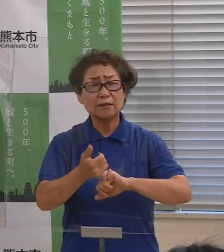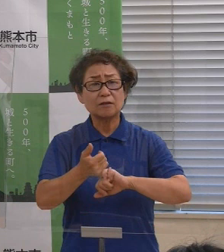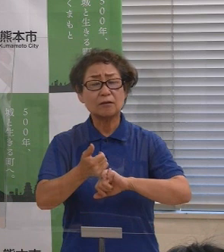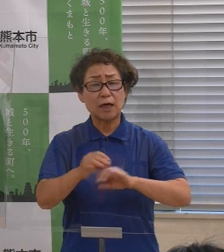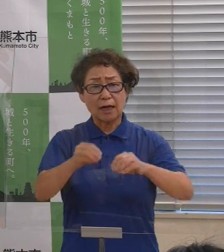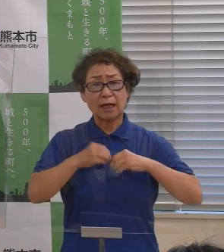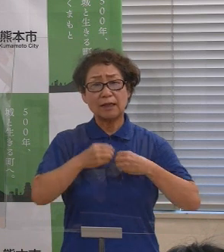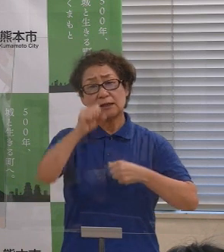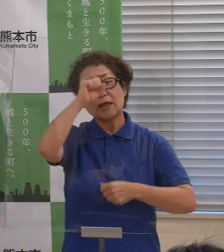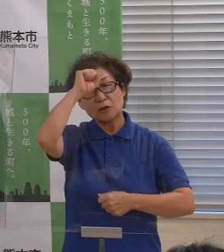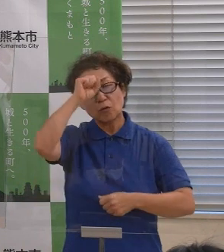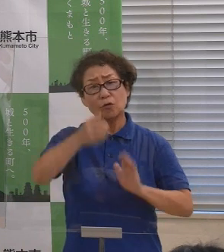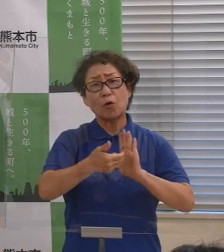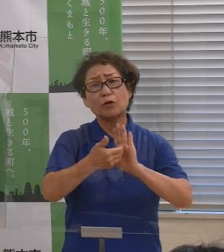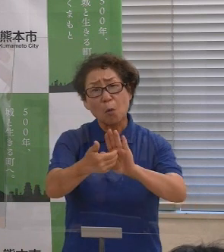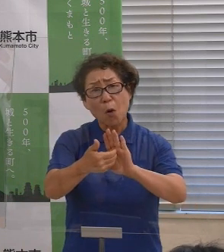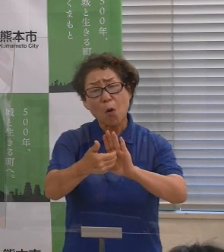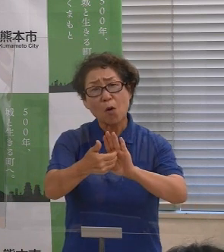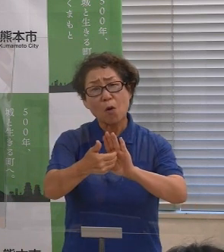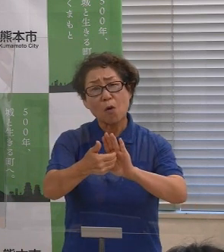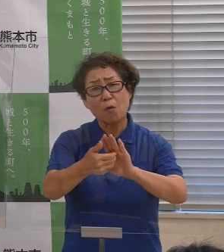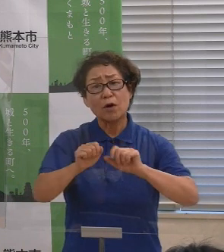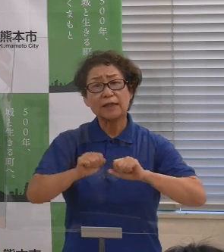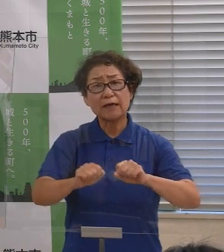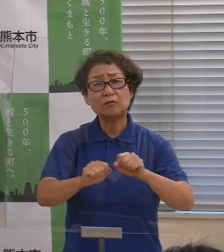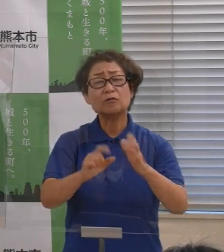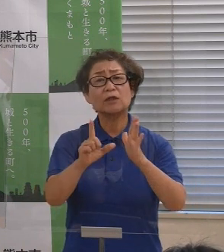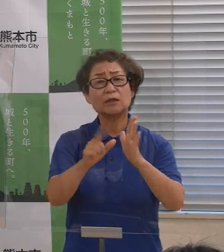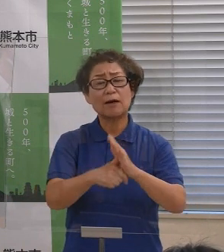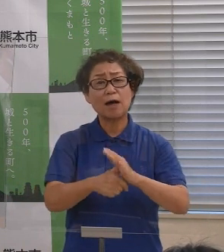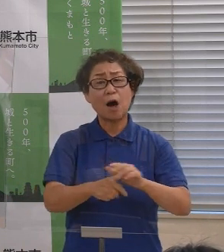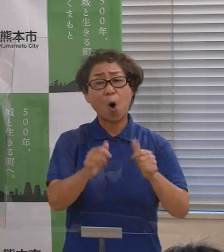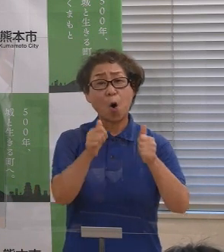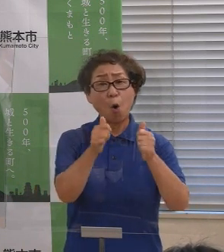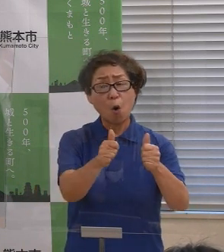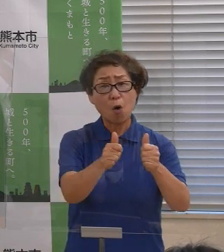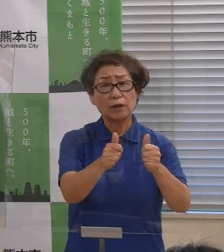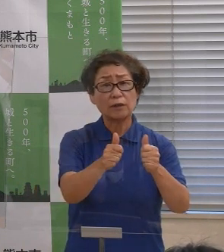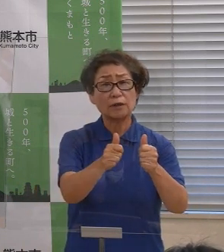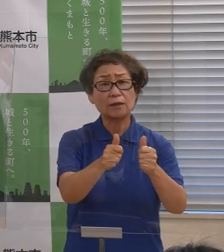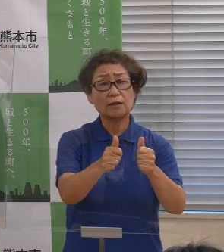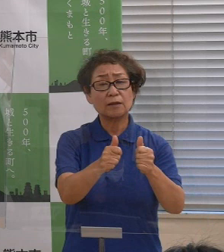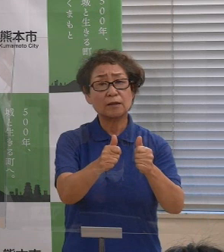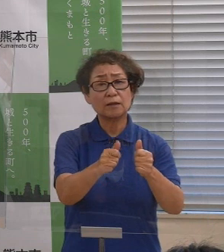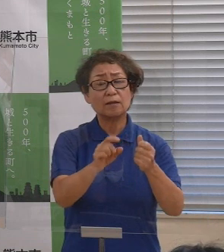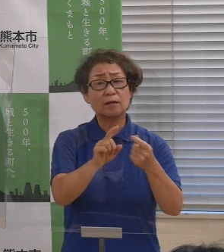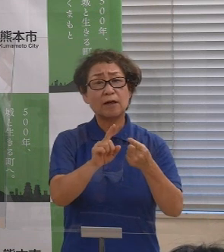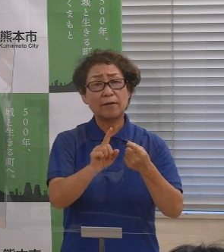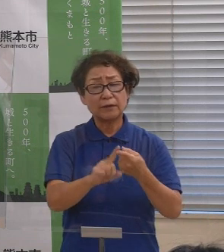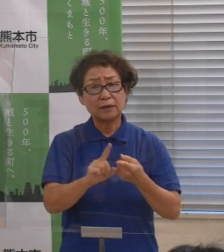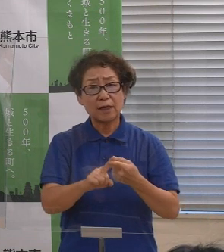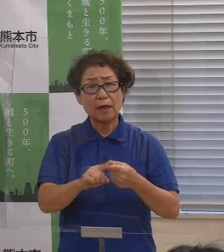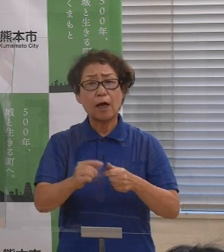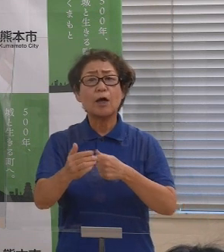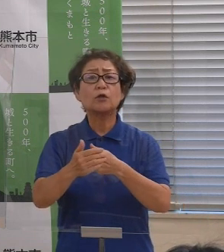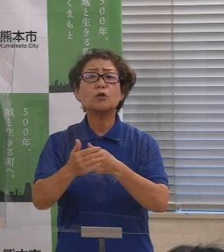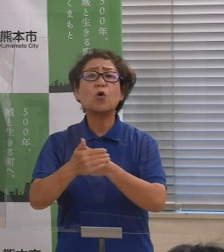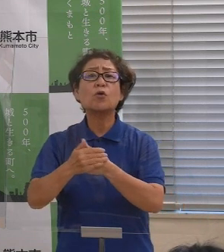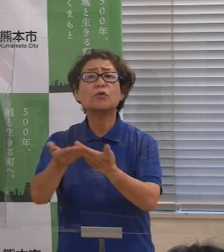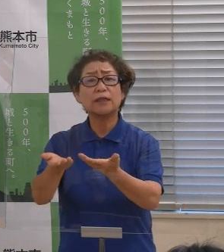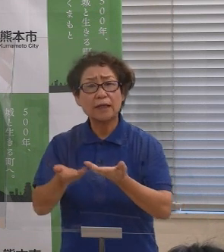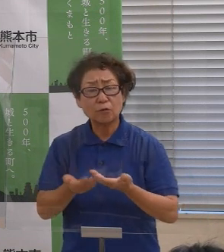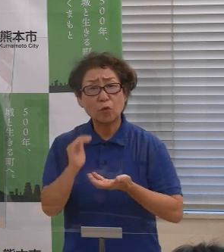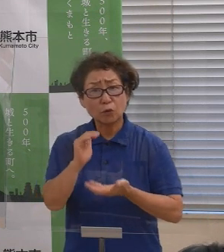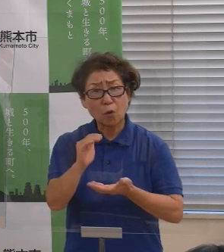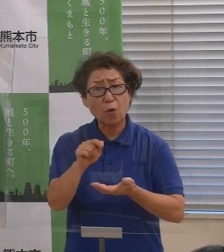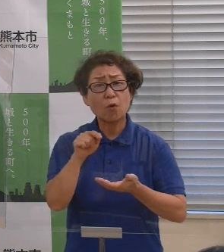感染症の予防をやっぱりしていくためには、この法律に基づいてですね、皆さんが協力をしていただくことがですね、